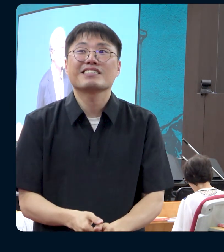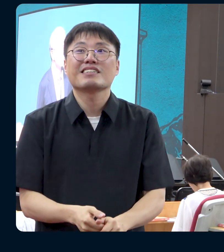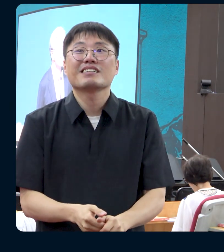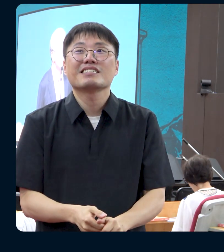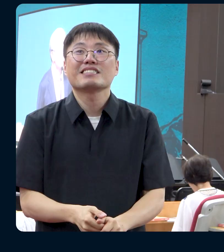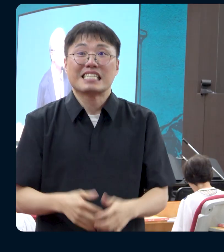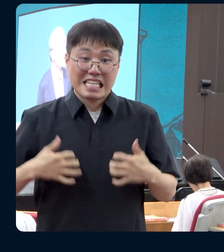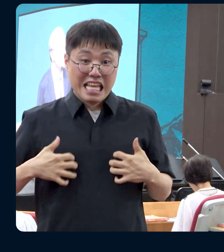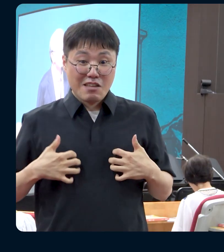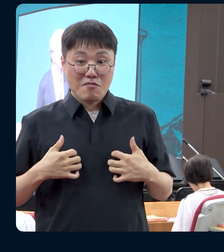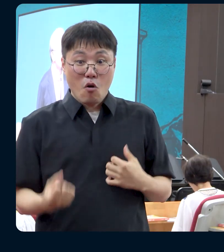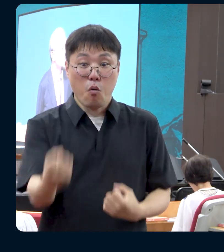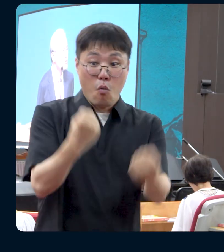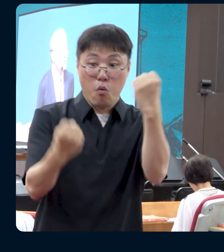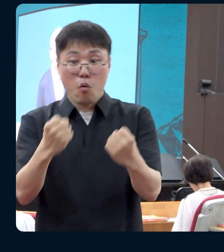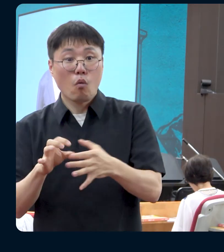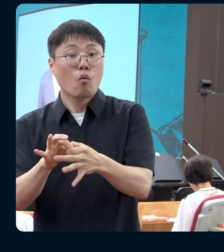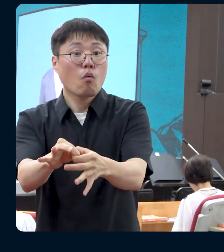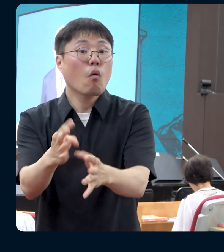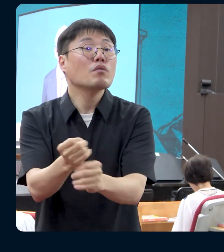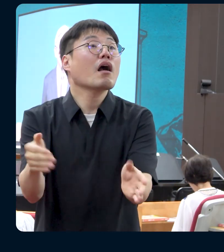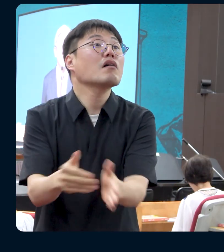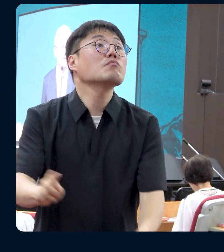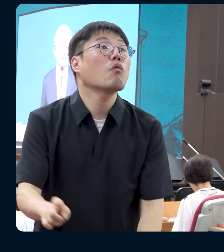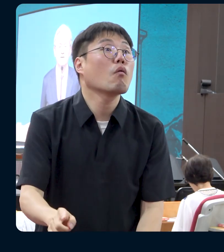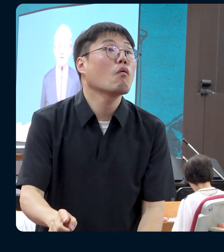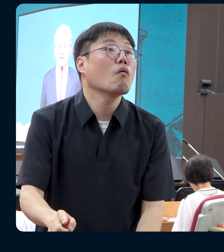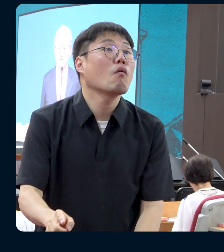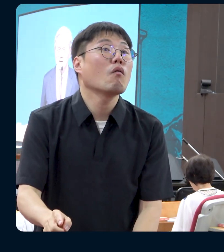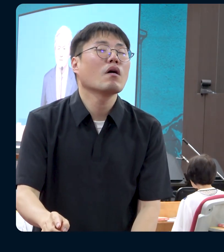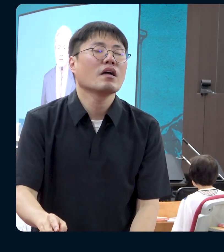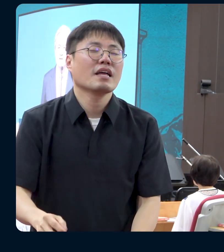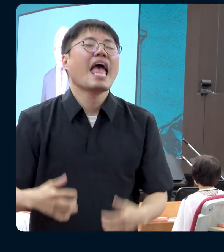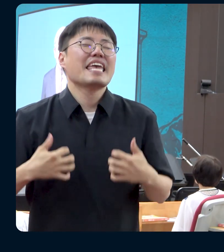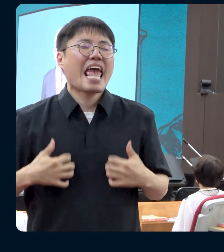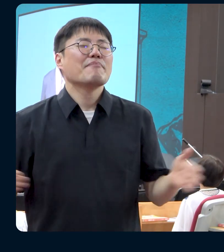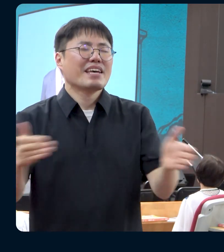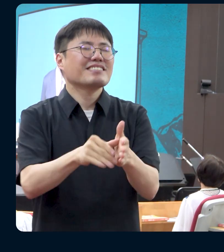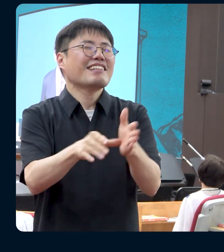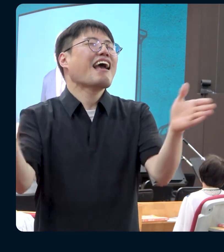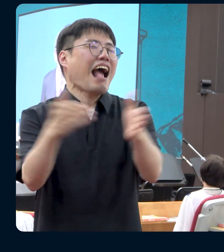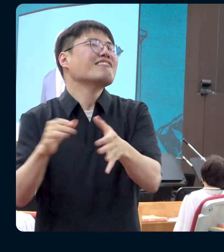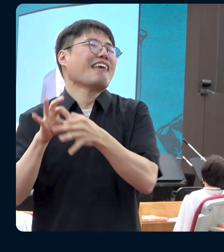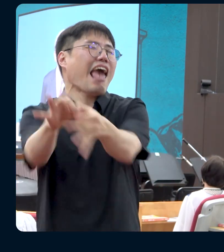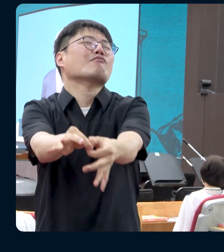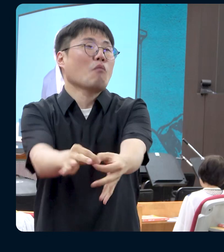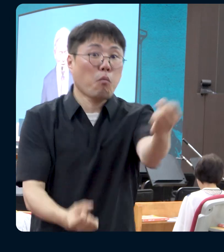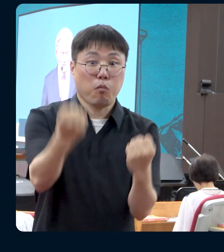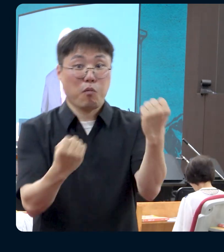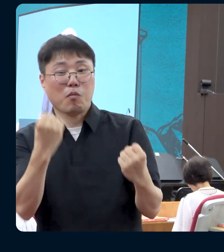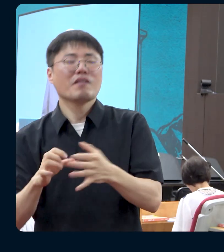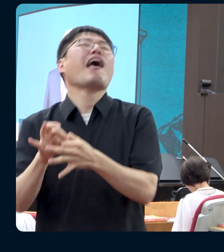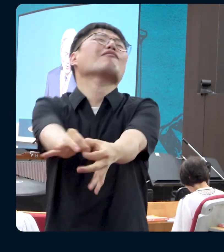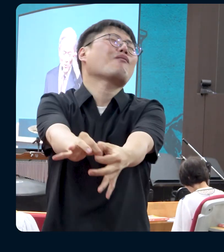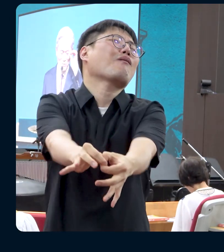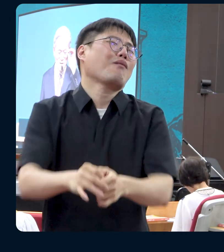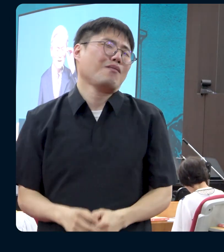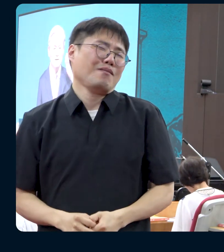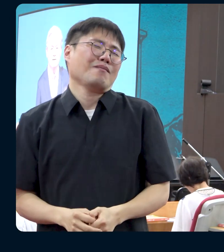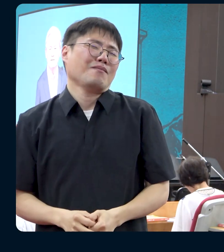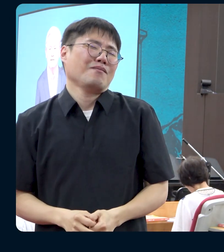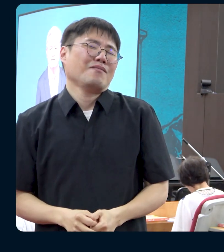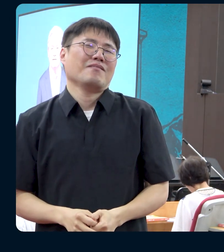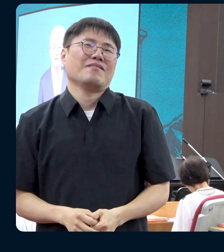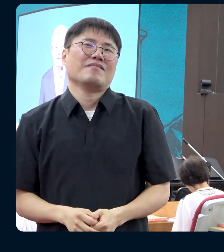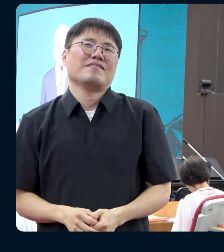두더지 잡기 그 게임에서 두더지는 언제까지 올라옵니까? 예, 게임이 끝날 때까지. 게임이